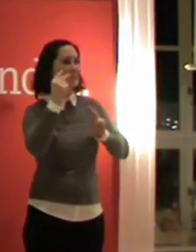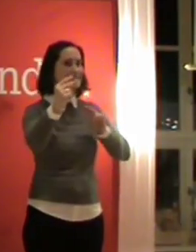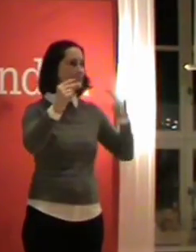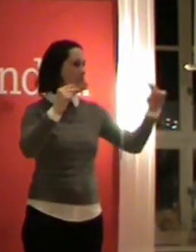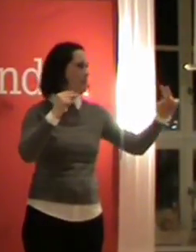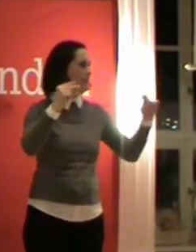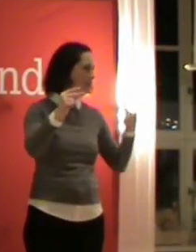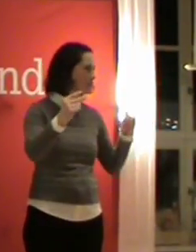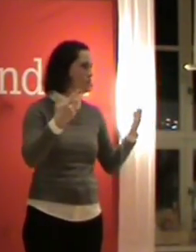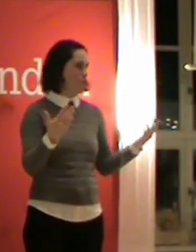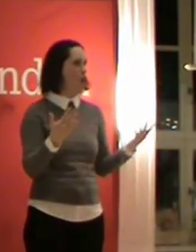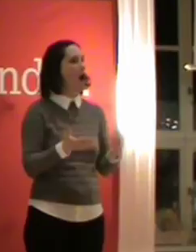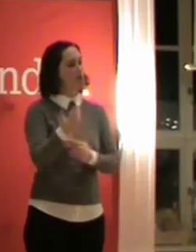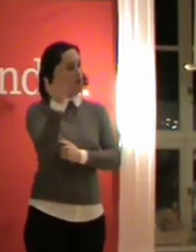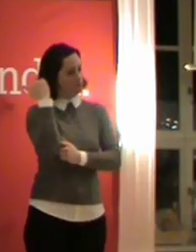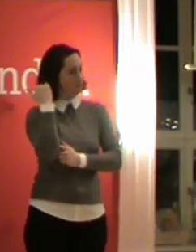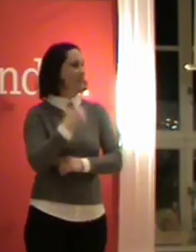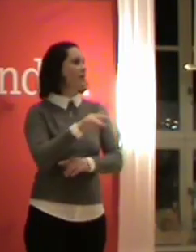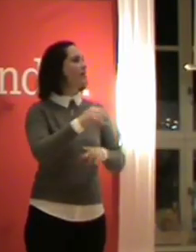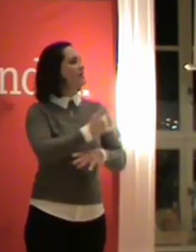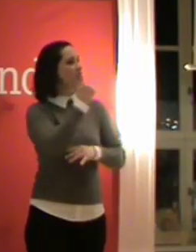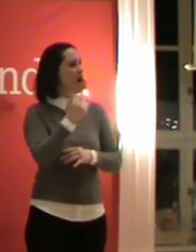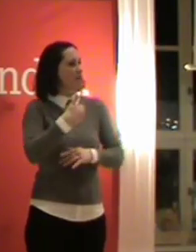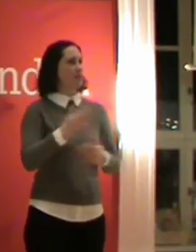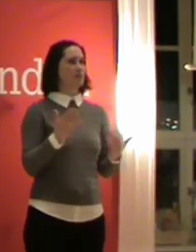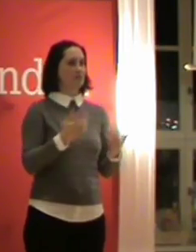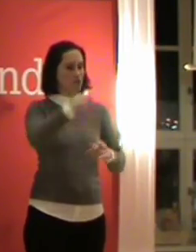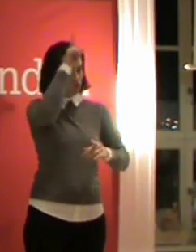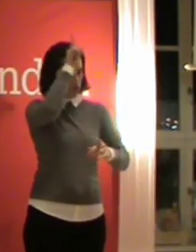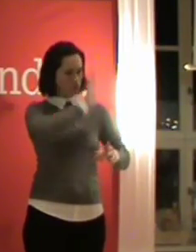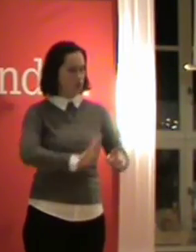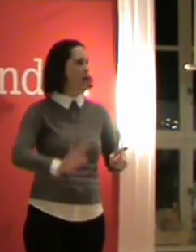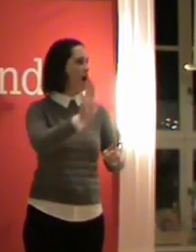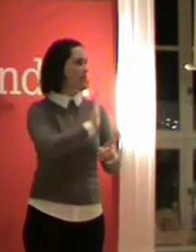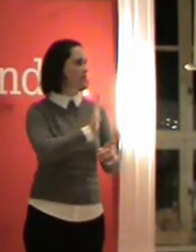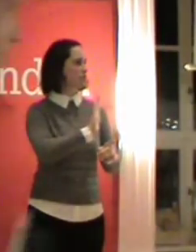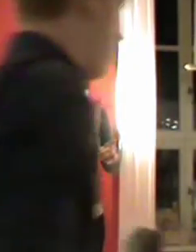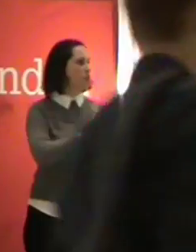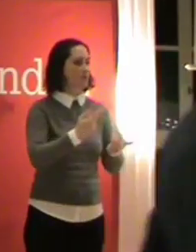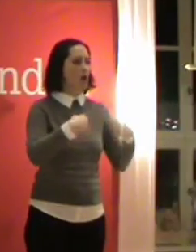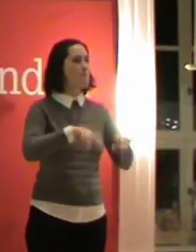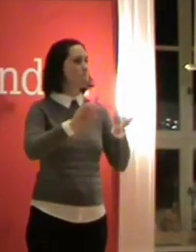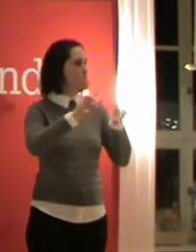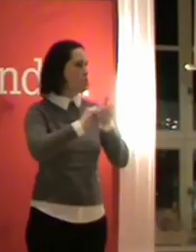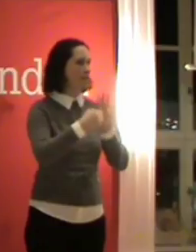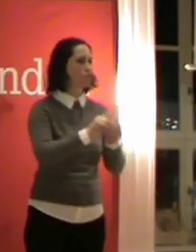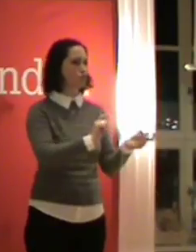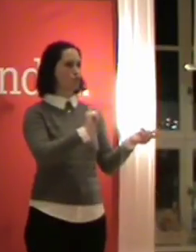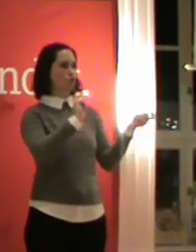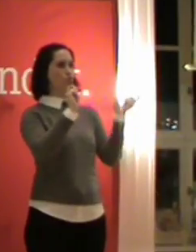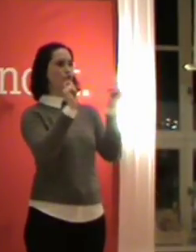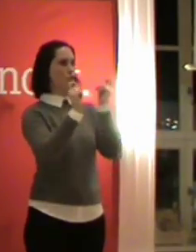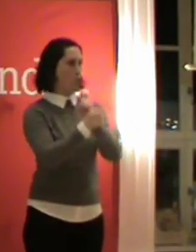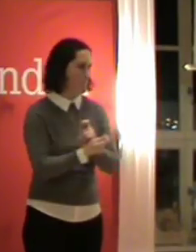war ein Jahr, in dem nach Deutschland Politik zurückgekommen ist, wo